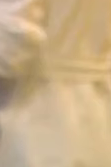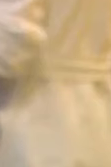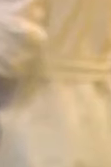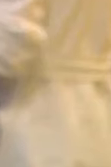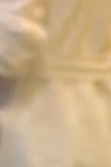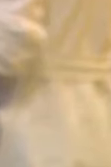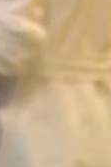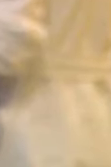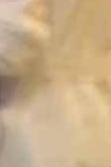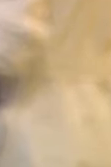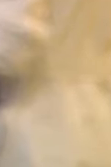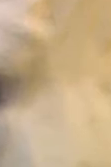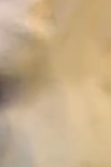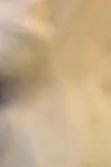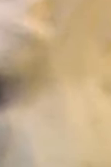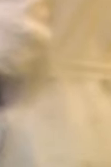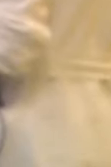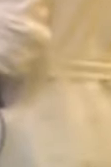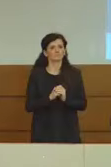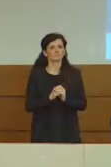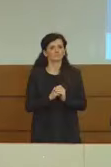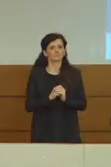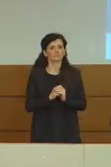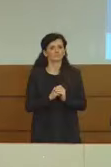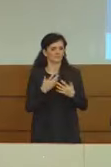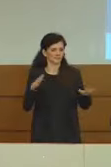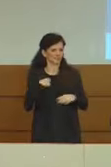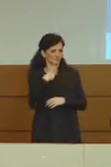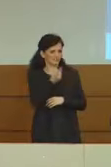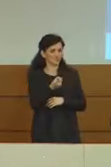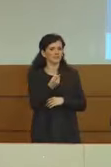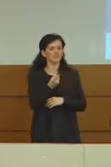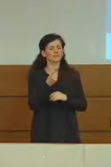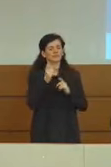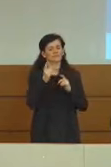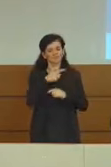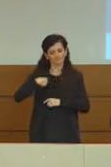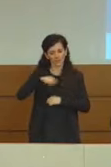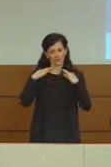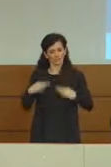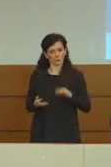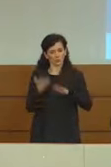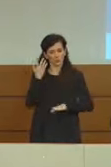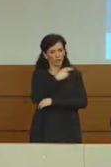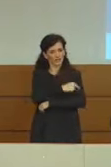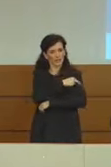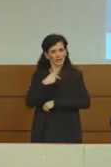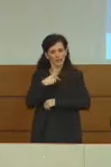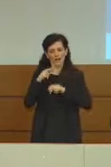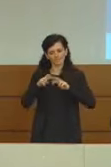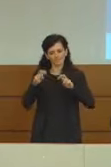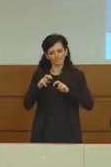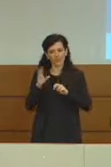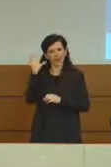C'è un grande numero di operatori sanitari che si sono contagiati. Dobbiamo approfondire se in questi casi